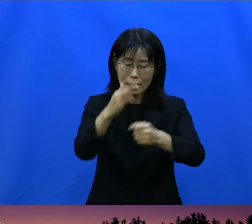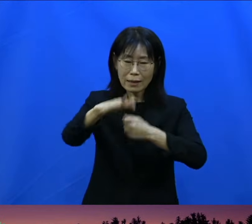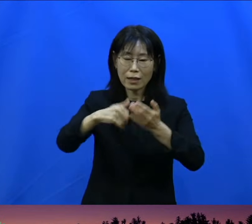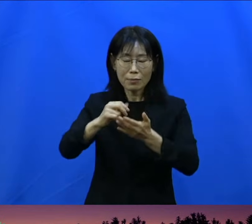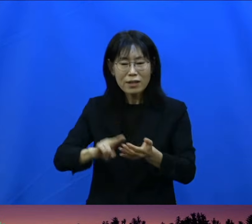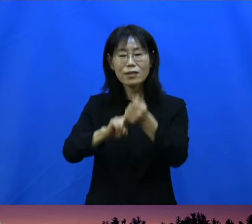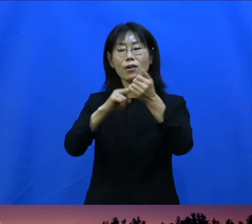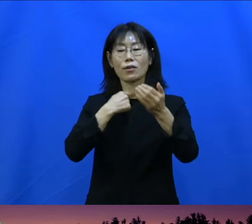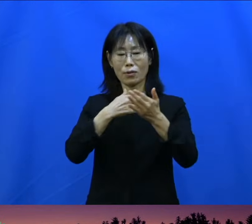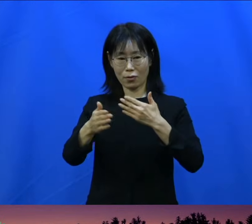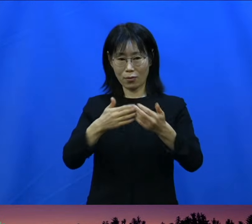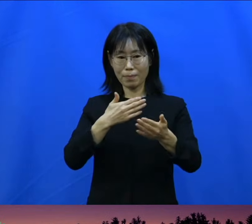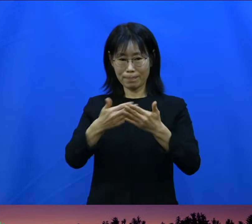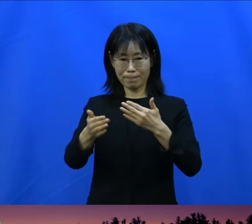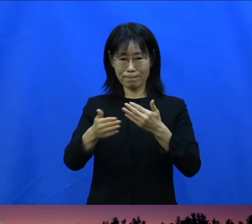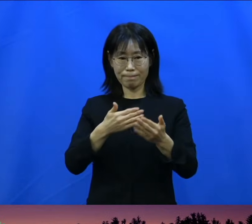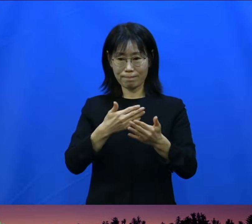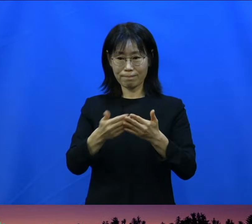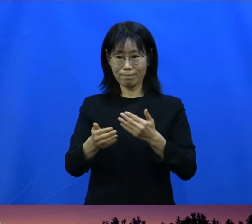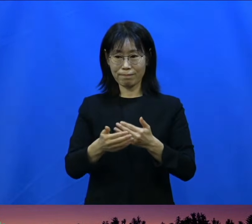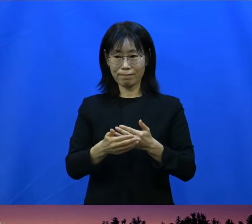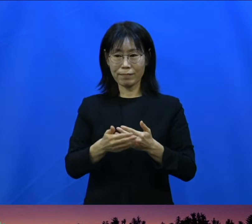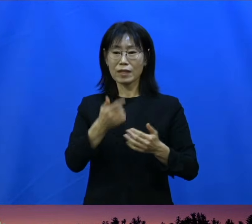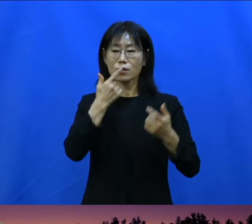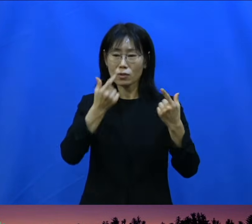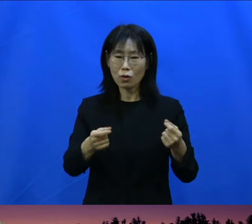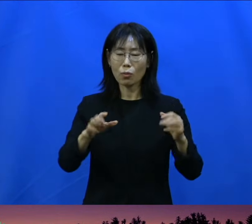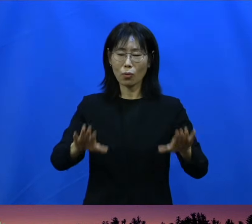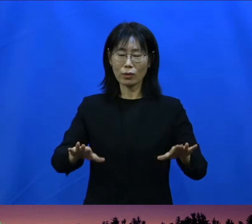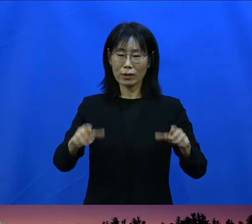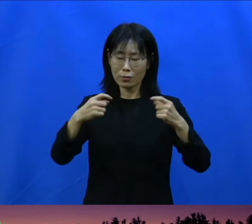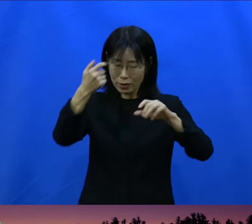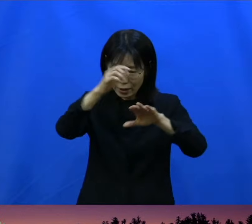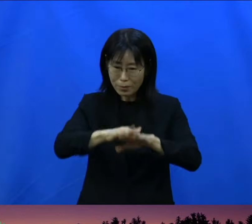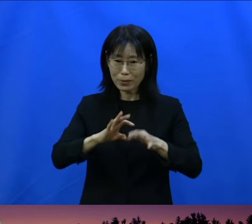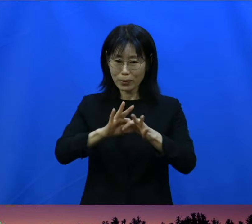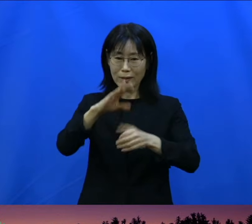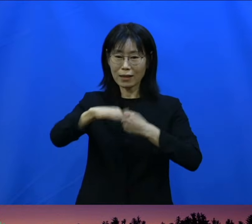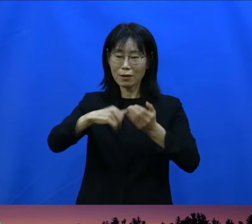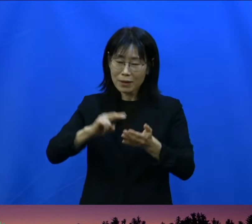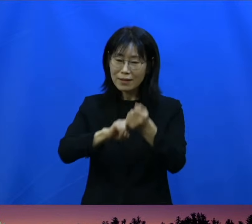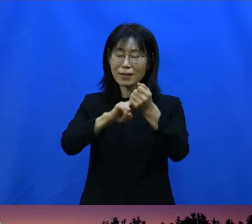오늘은 달라, 이상하게. 그런 날이 있어요, 여러분. 그죠?